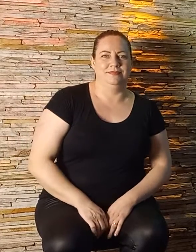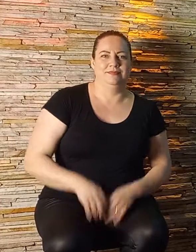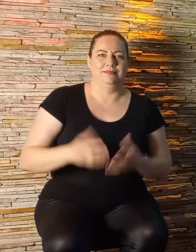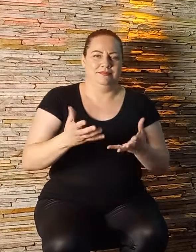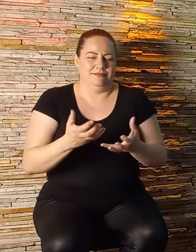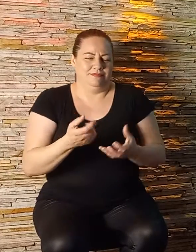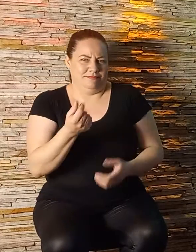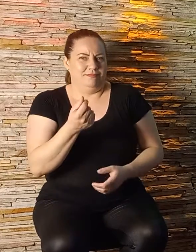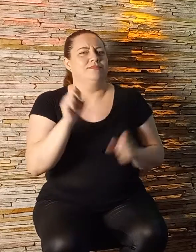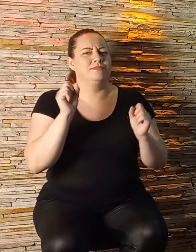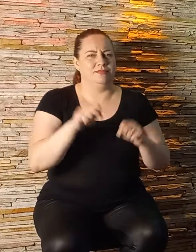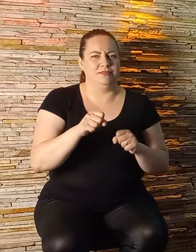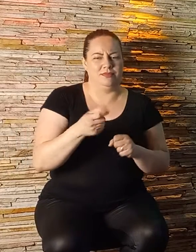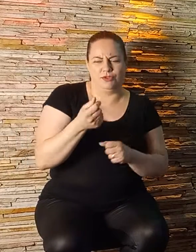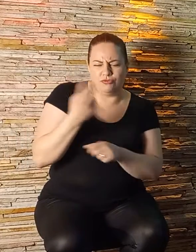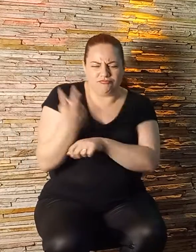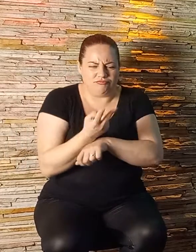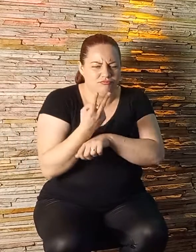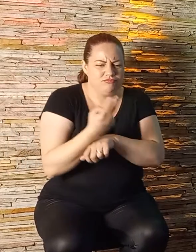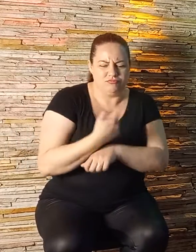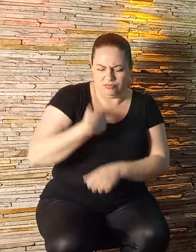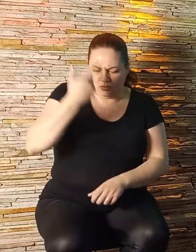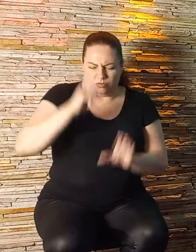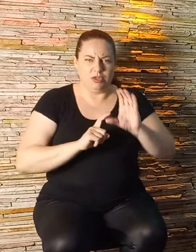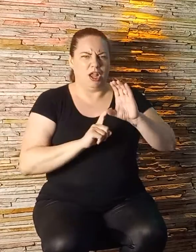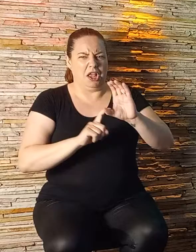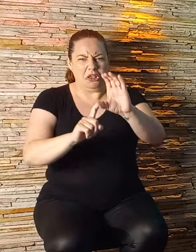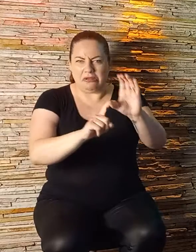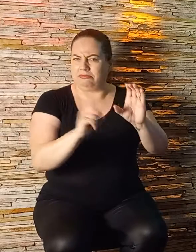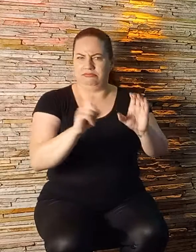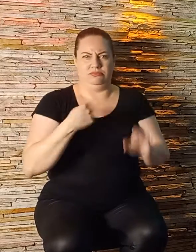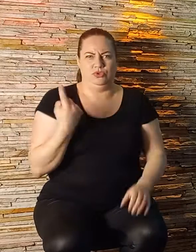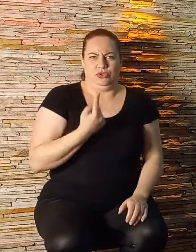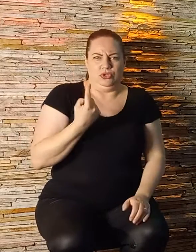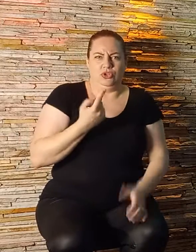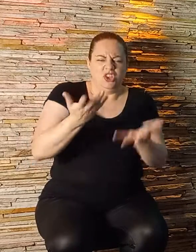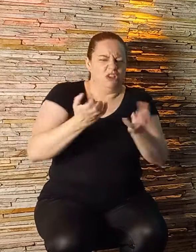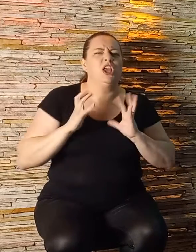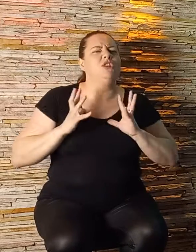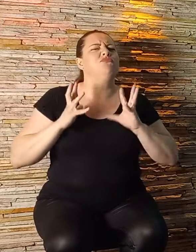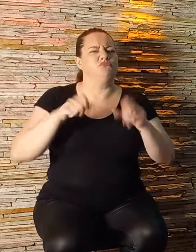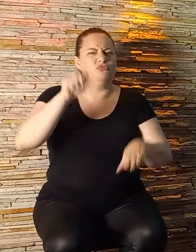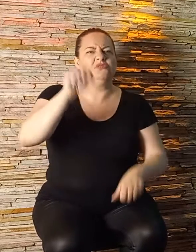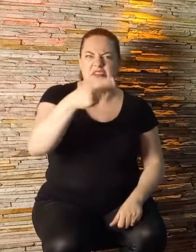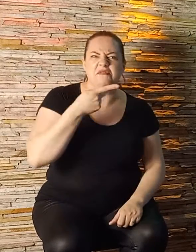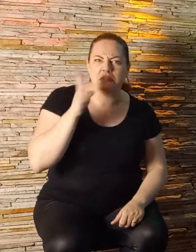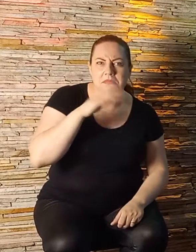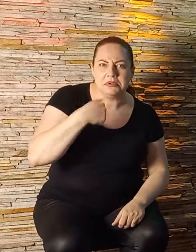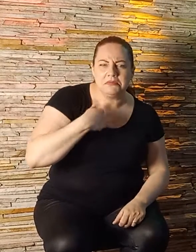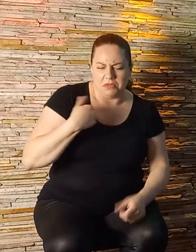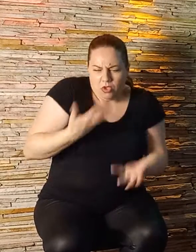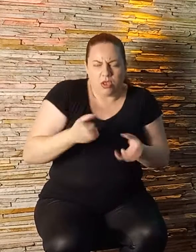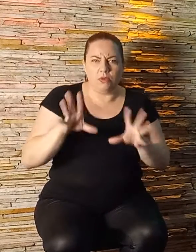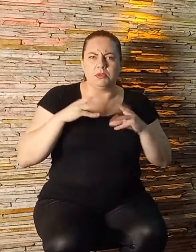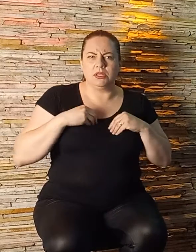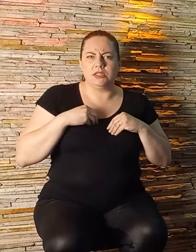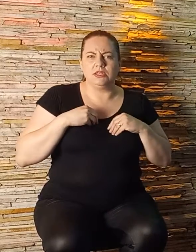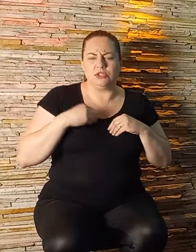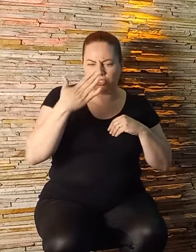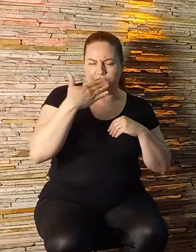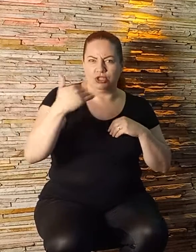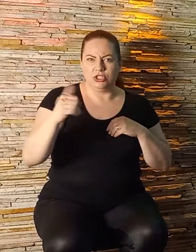quebrando assim depende de mim eu quero mais que isso eu quero até uma vez que era tudo sim você fala mal de mim eu quero que eu mereço